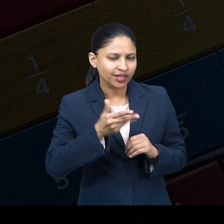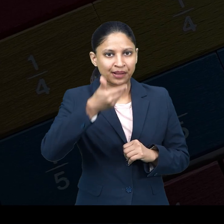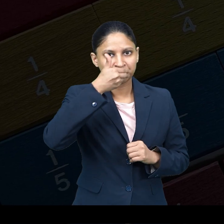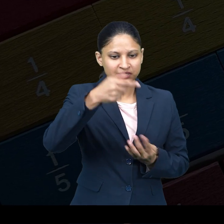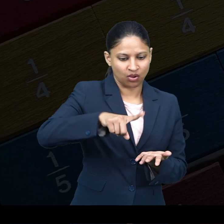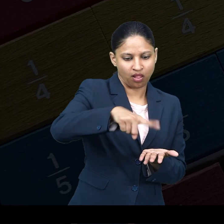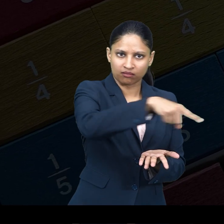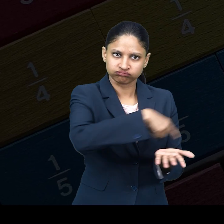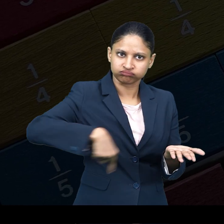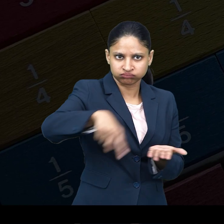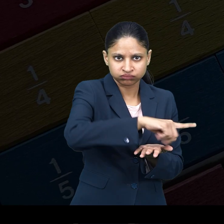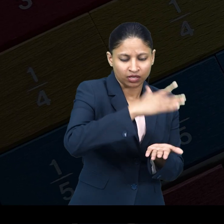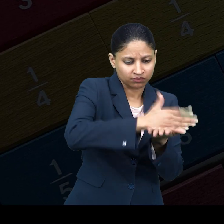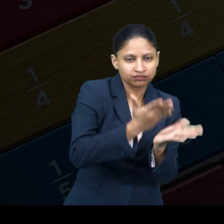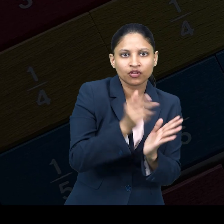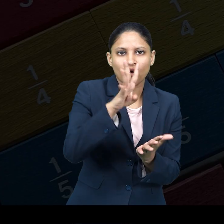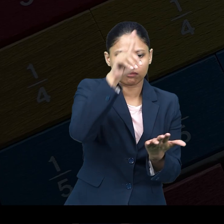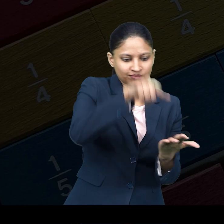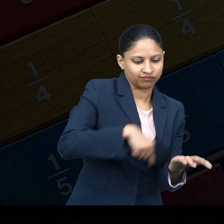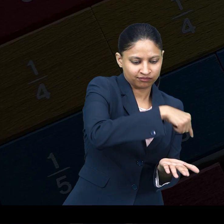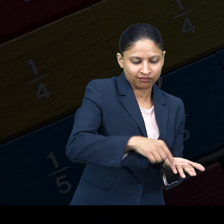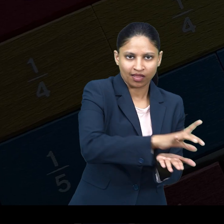इस पिज्जा को देखिए,